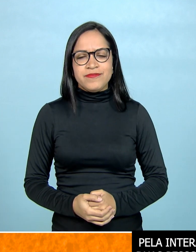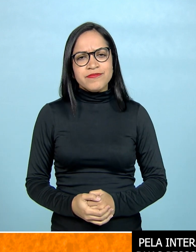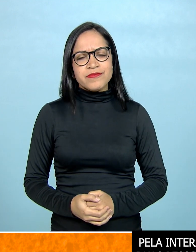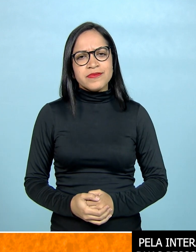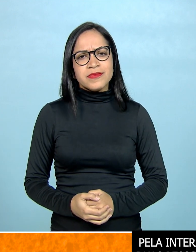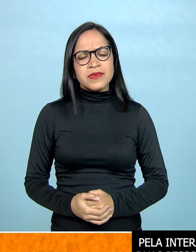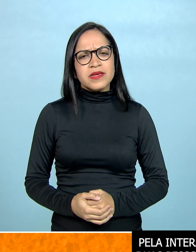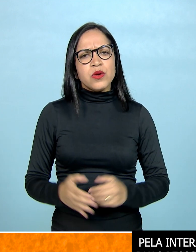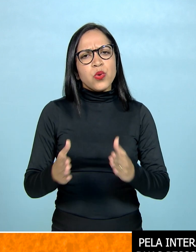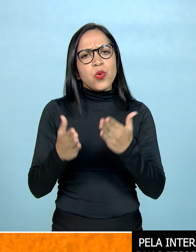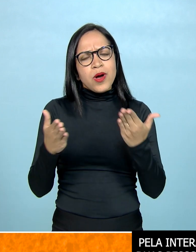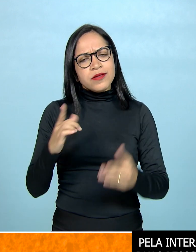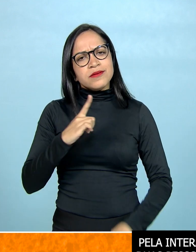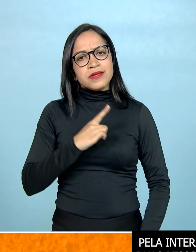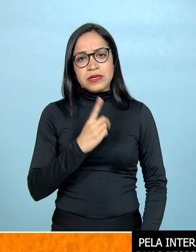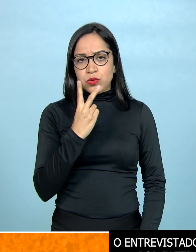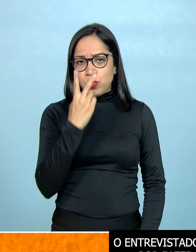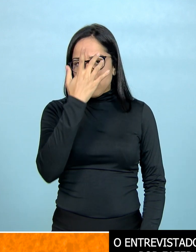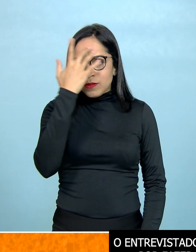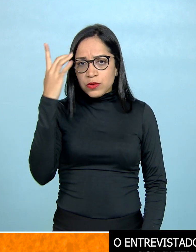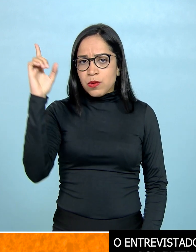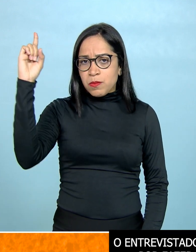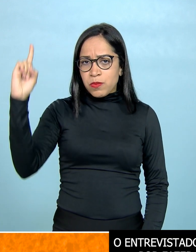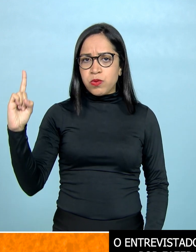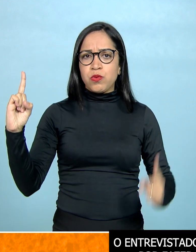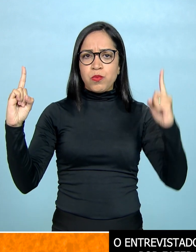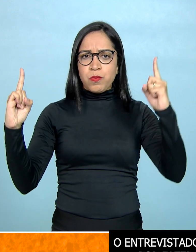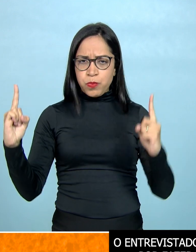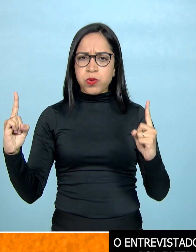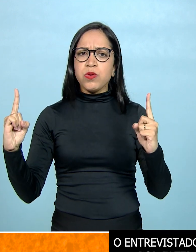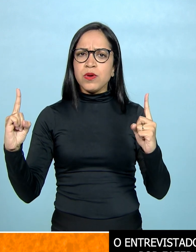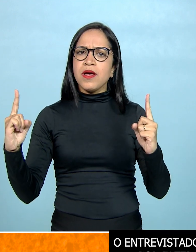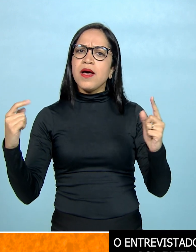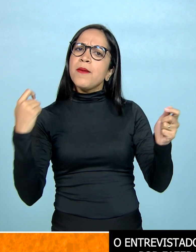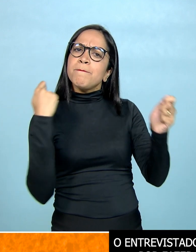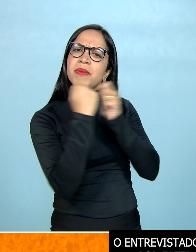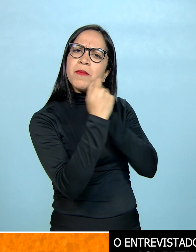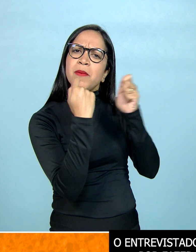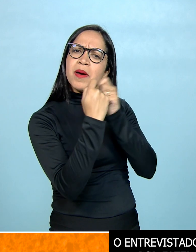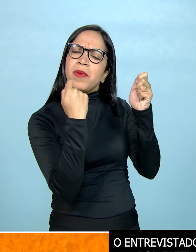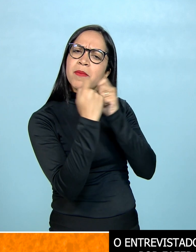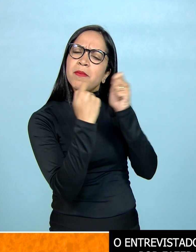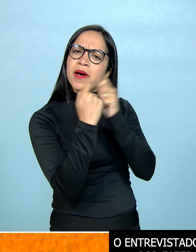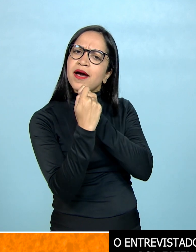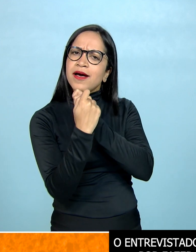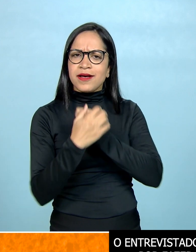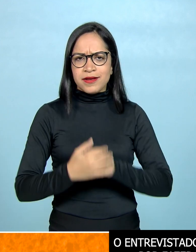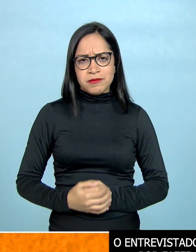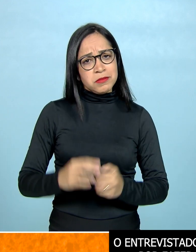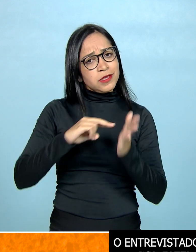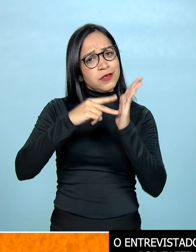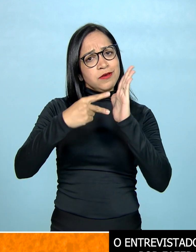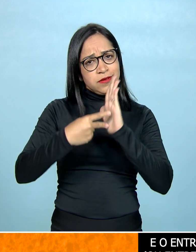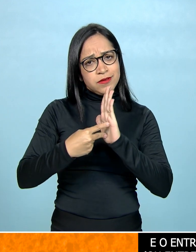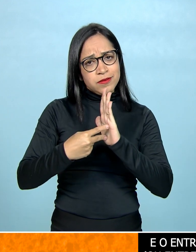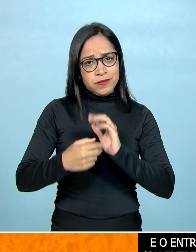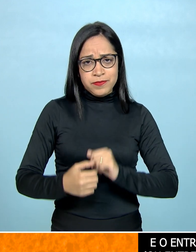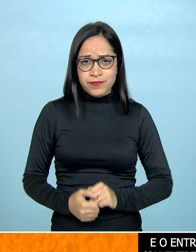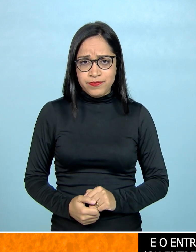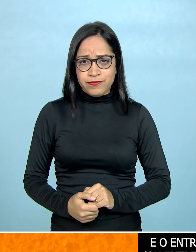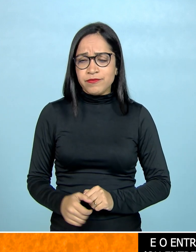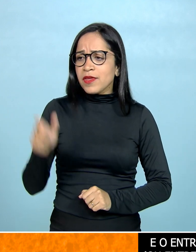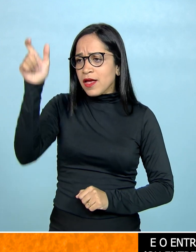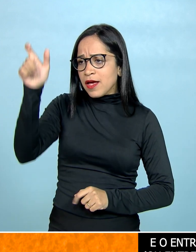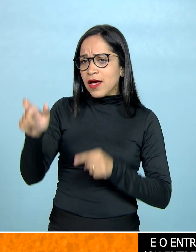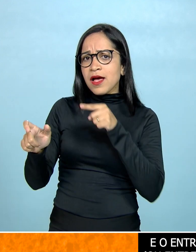duas pessoas, ou seja, o entrevistador, responsável por fazer perguntas, e